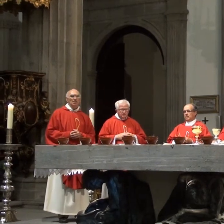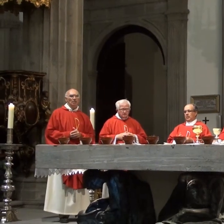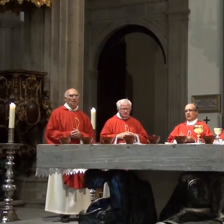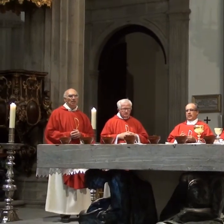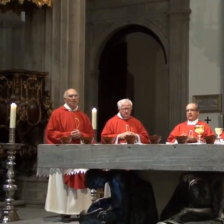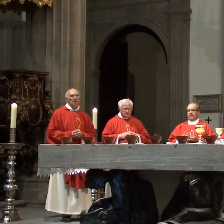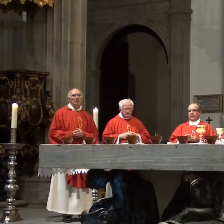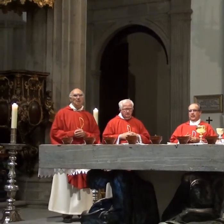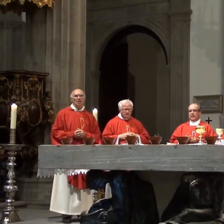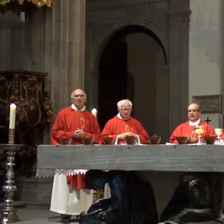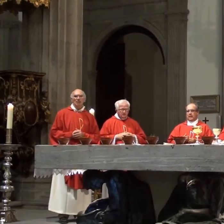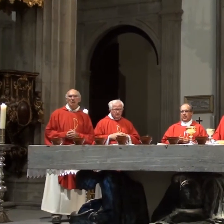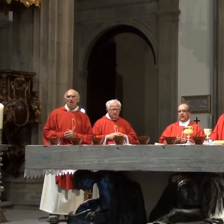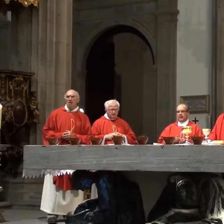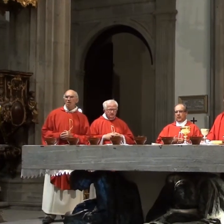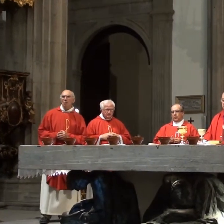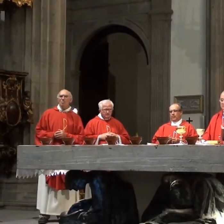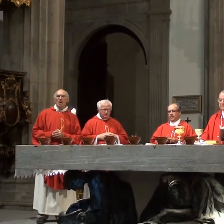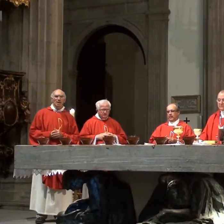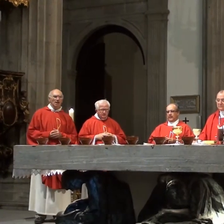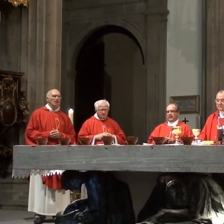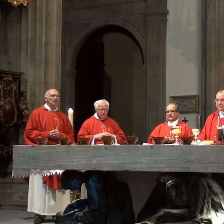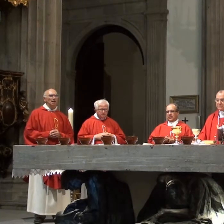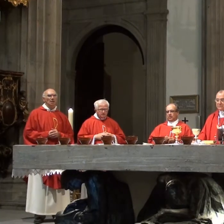bendito eres Señor